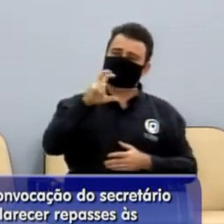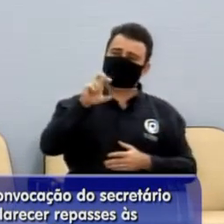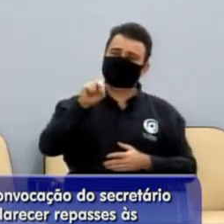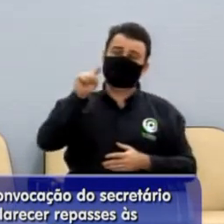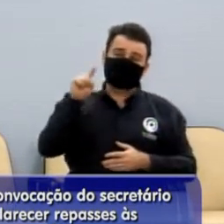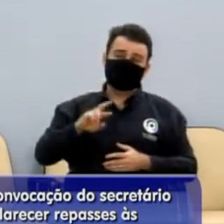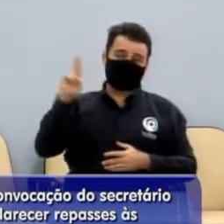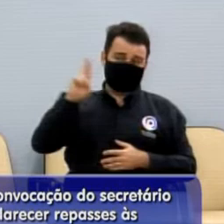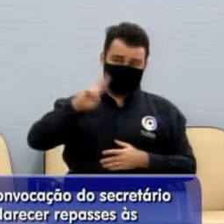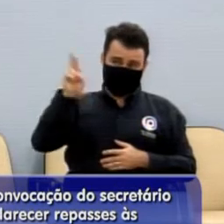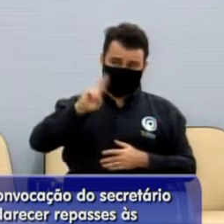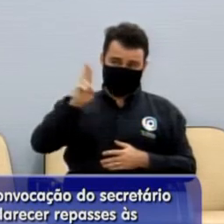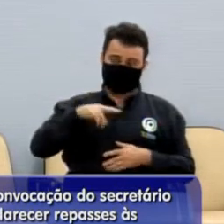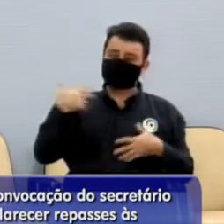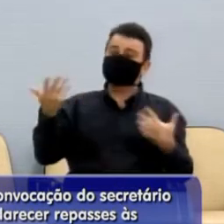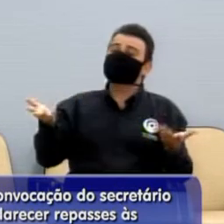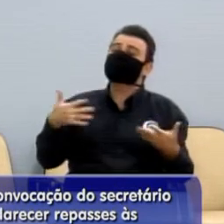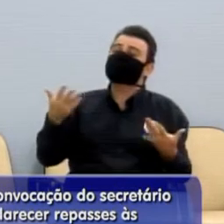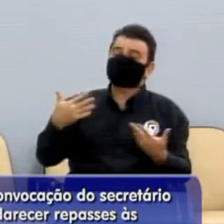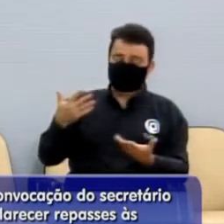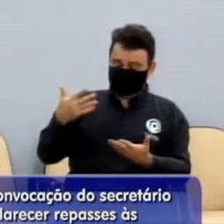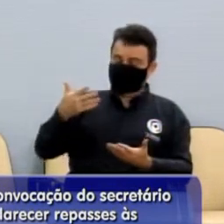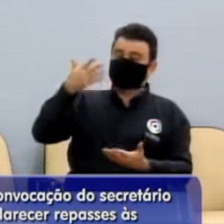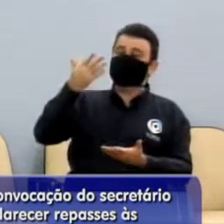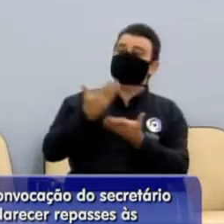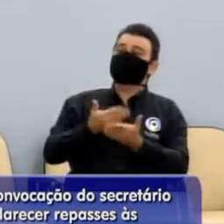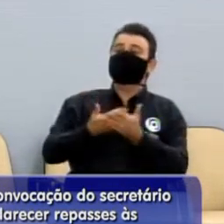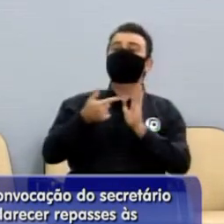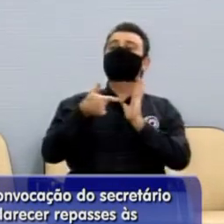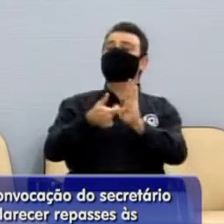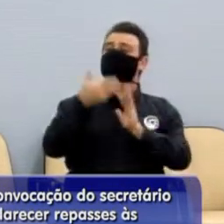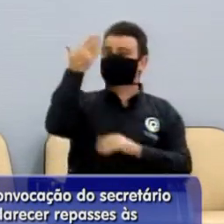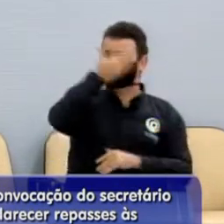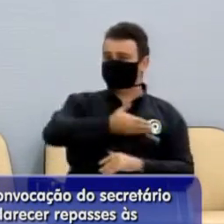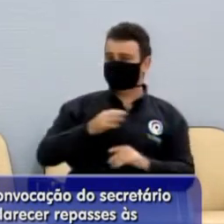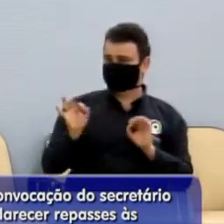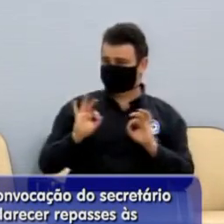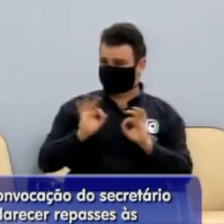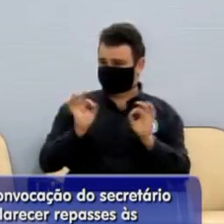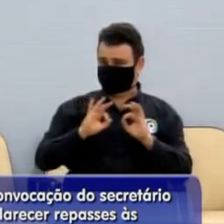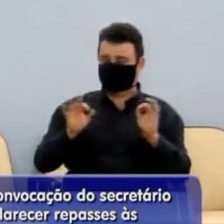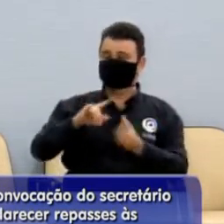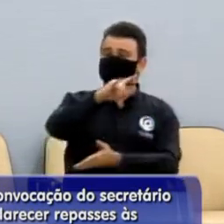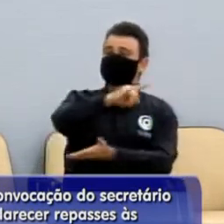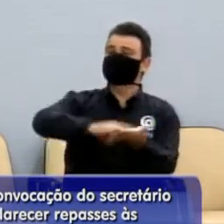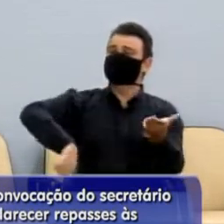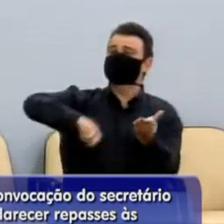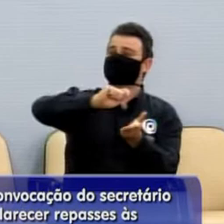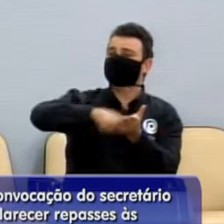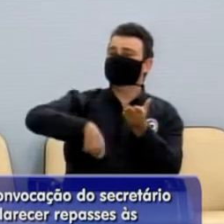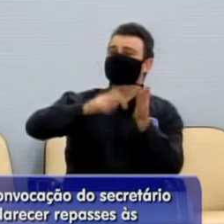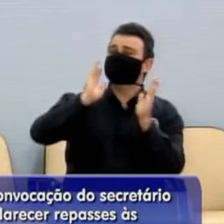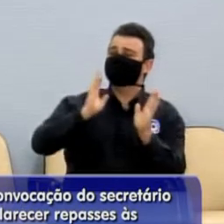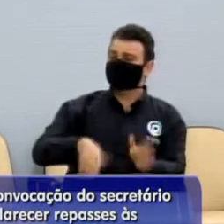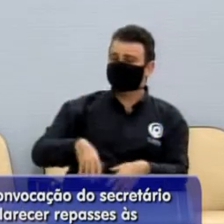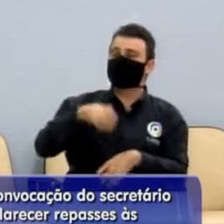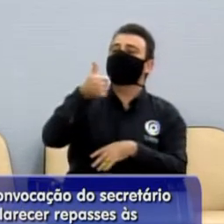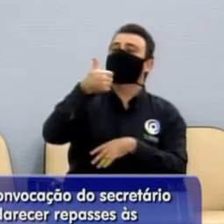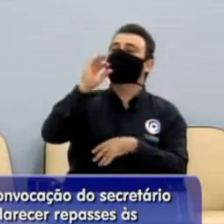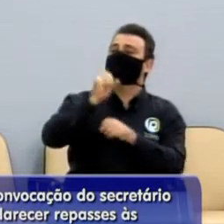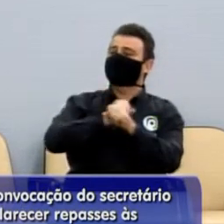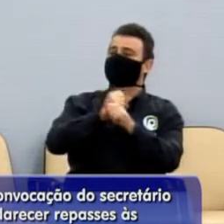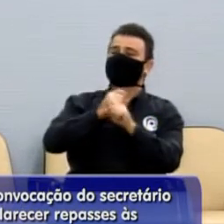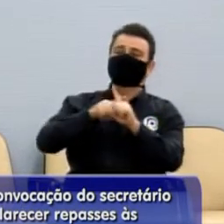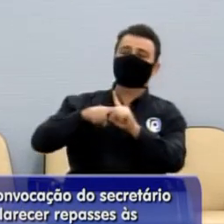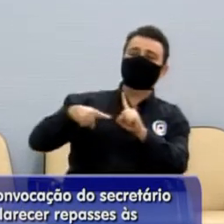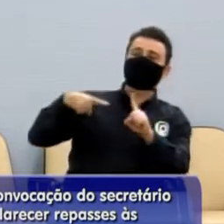Não embasou coisa nenhuma. Este contrato foi renovado por mais 10 anos.